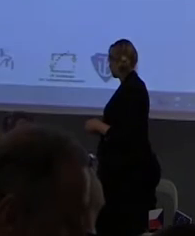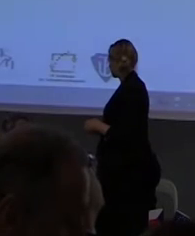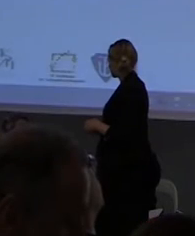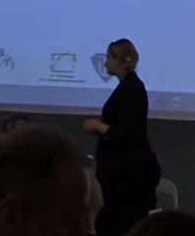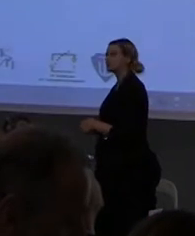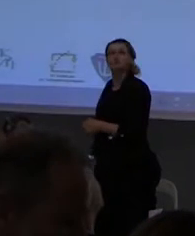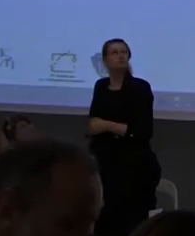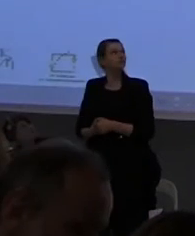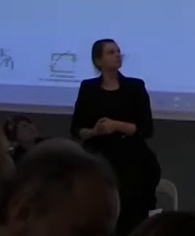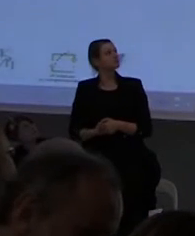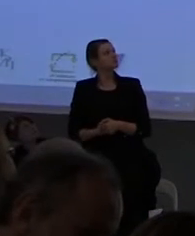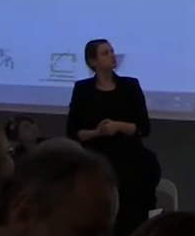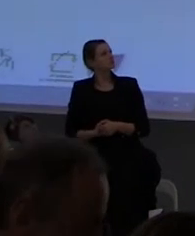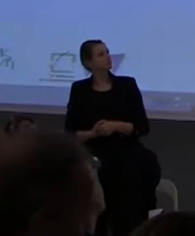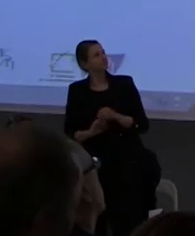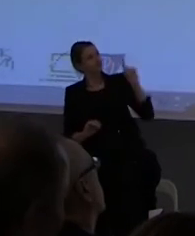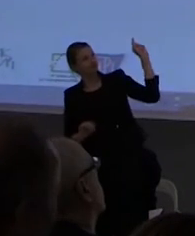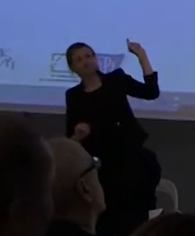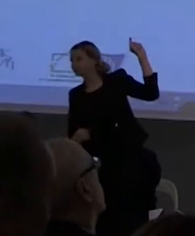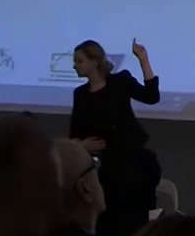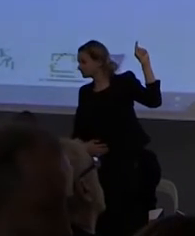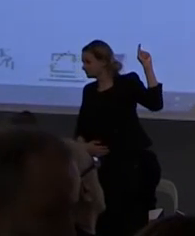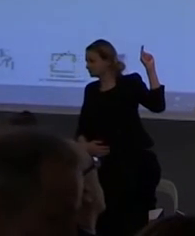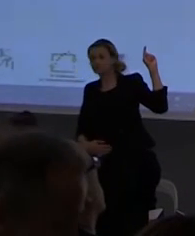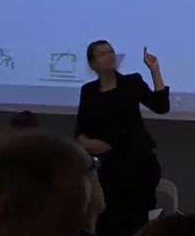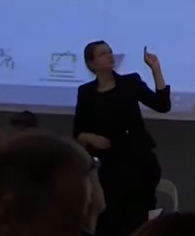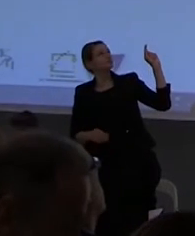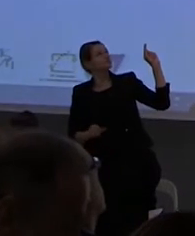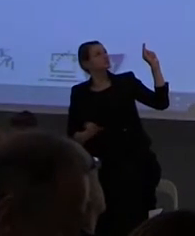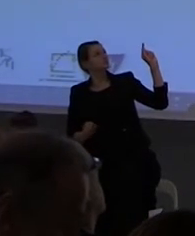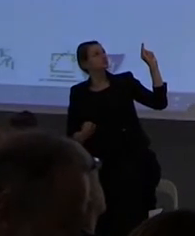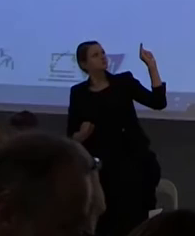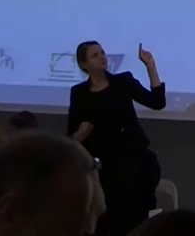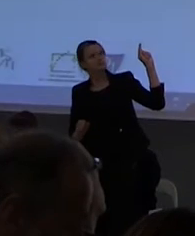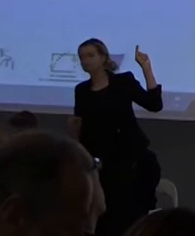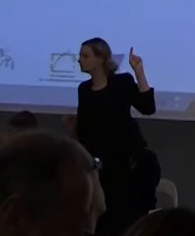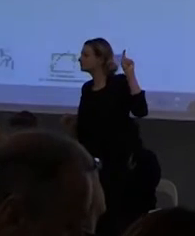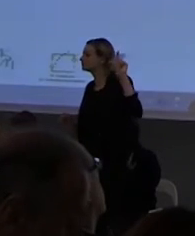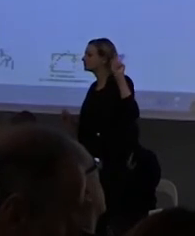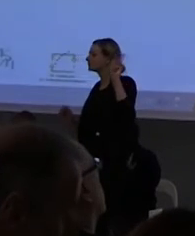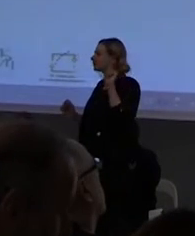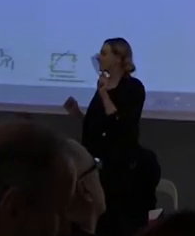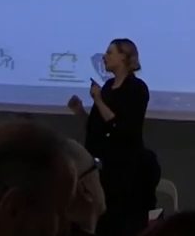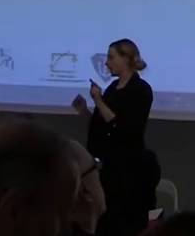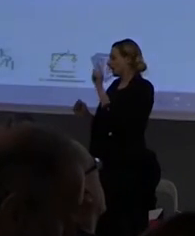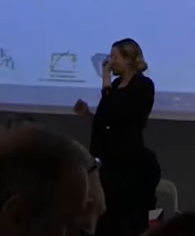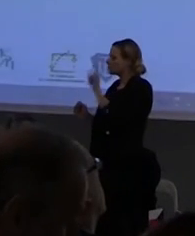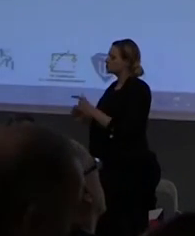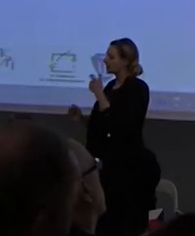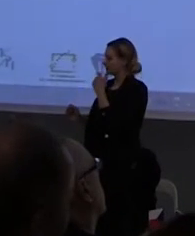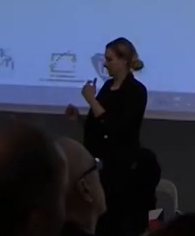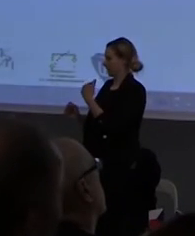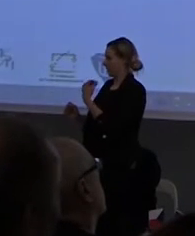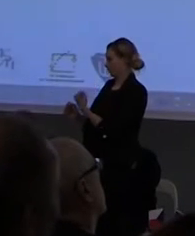Další okénko. Je zřejmé, že zkušenosti ukazují, že nejlepší formou podpory nebo jednou z